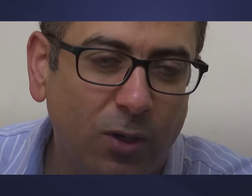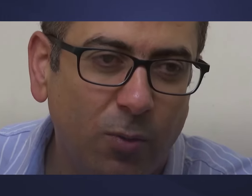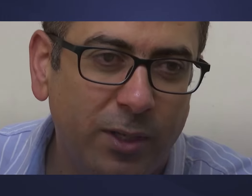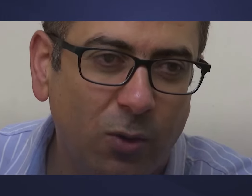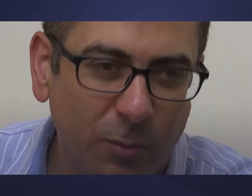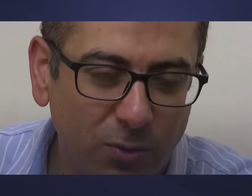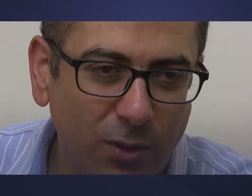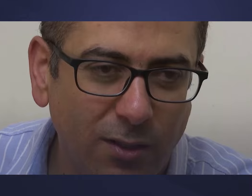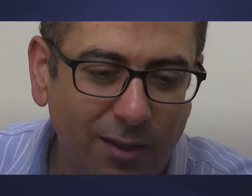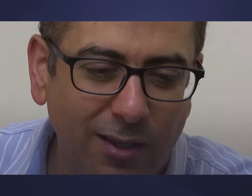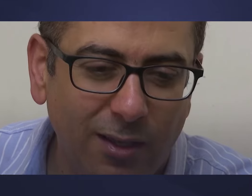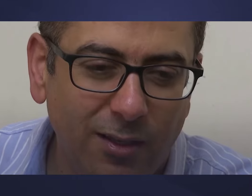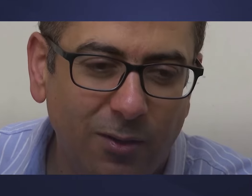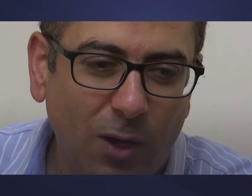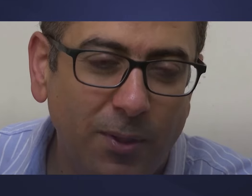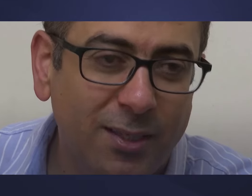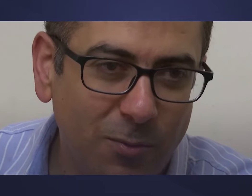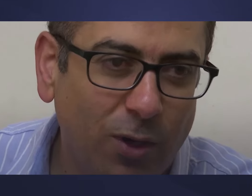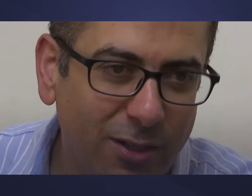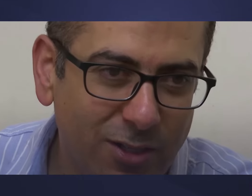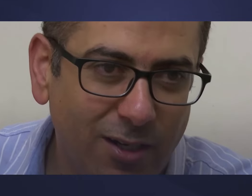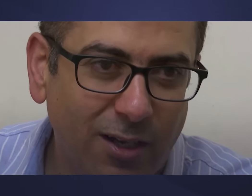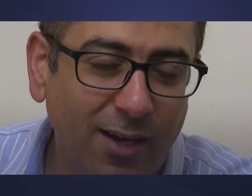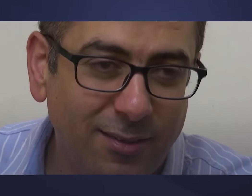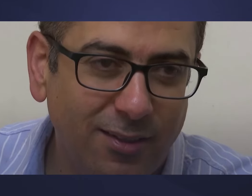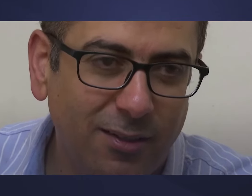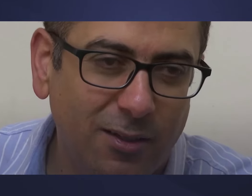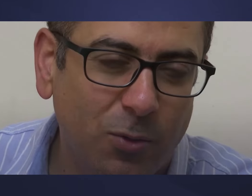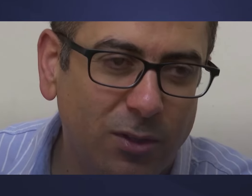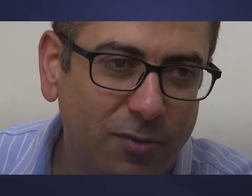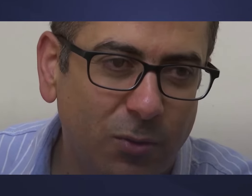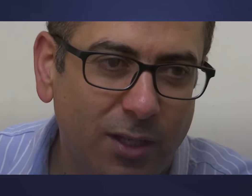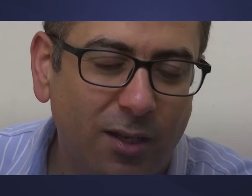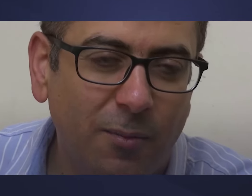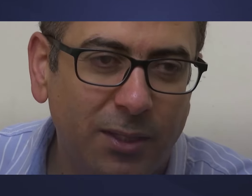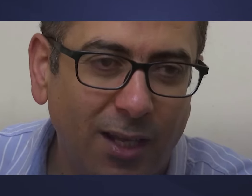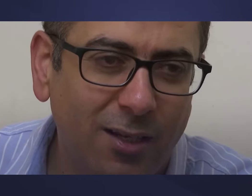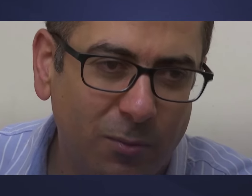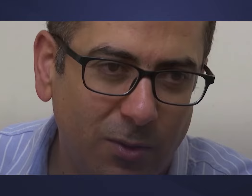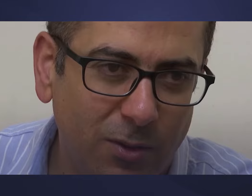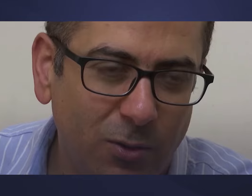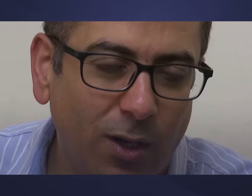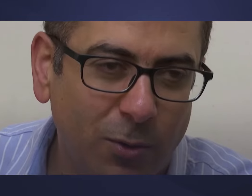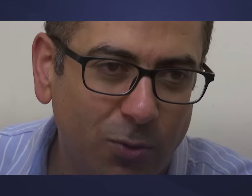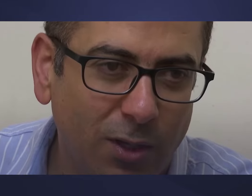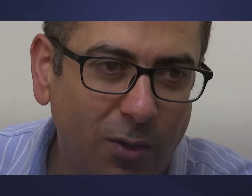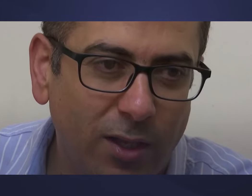الأم هي اللغة المنطوقة، وعم بيكتسب لغة الإشارة. عكسي لما كنت طفل كنت أنا عم بتعلم اللغة المنطوقة وكانت